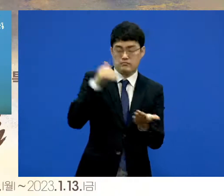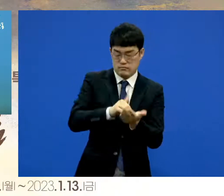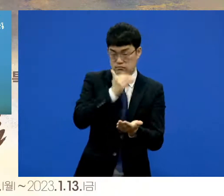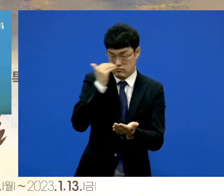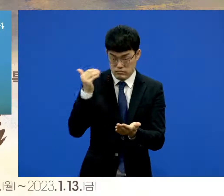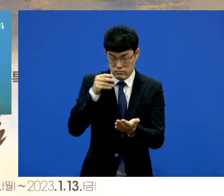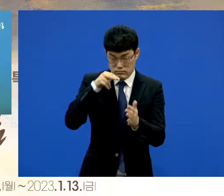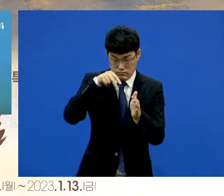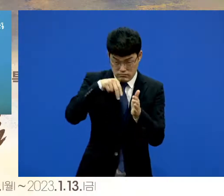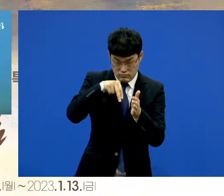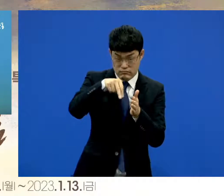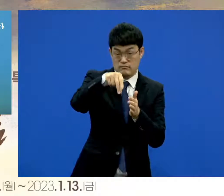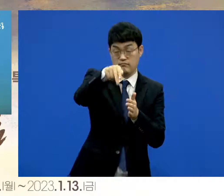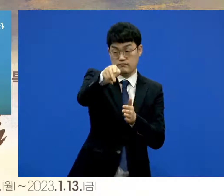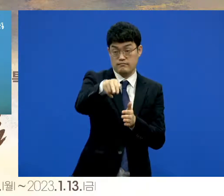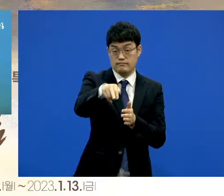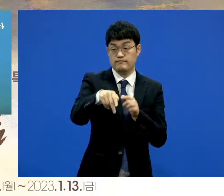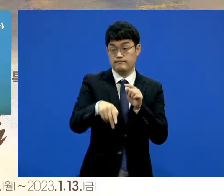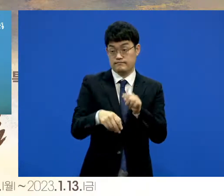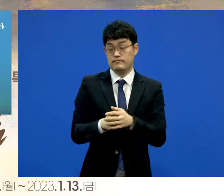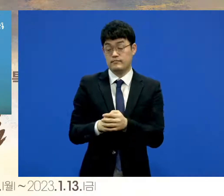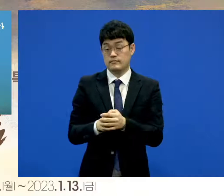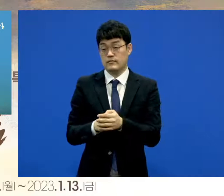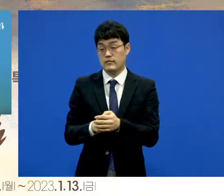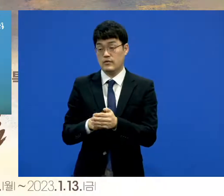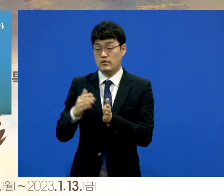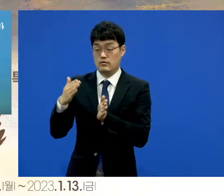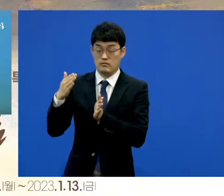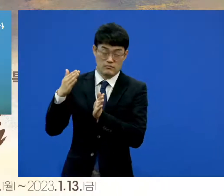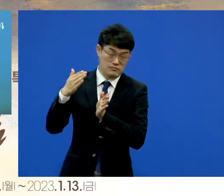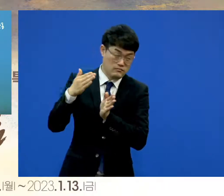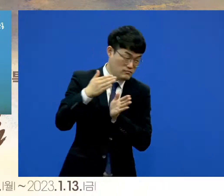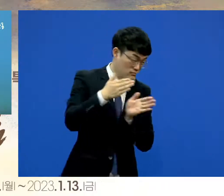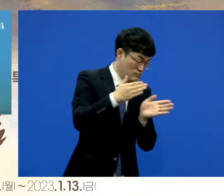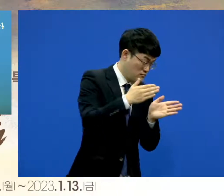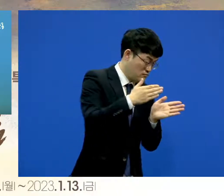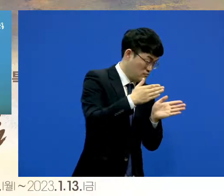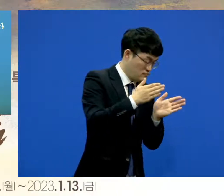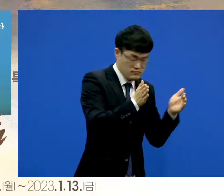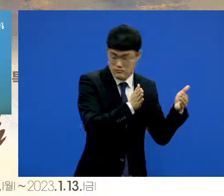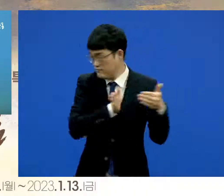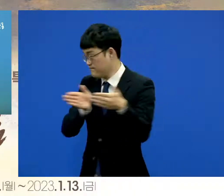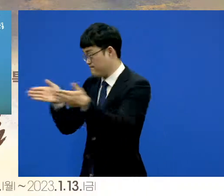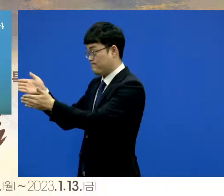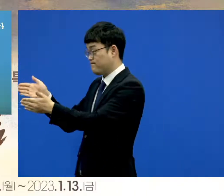여기에서 방향 전환은 180도 전환을 말합니다.